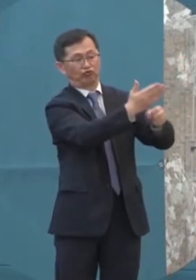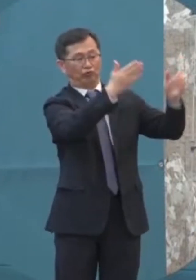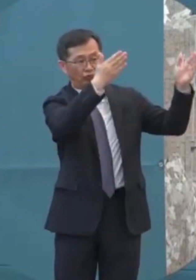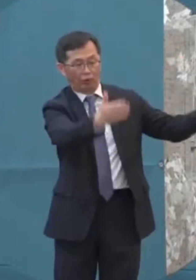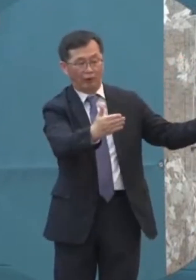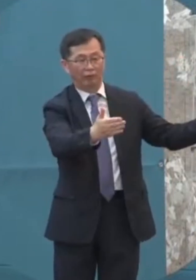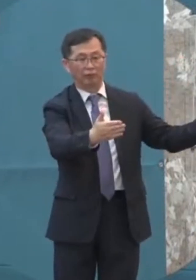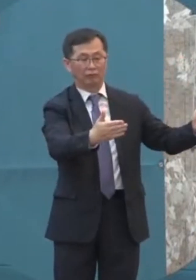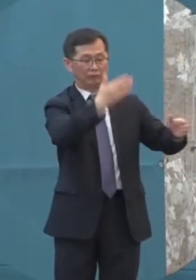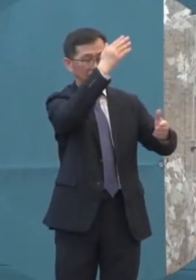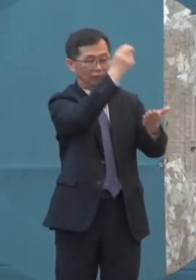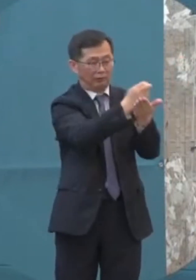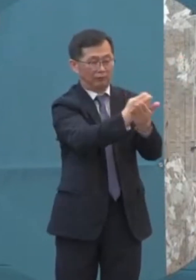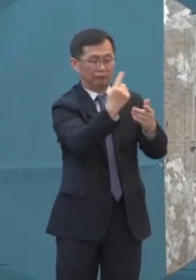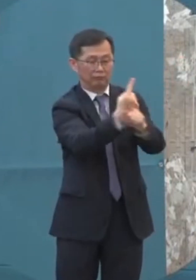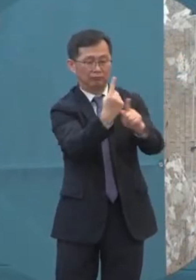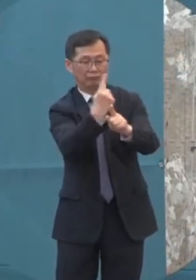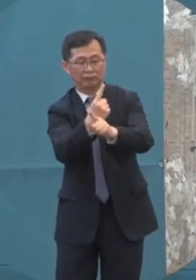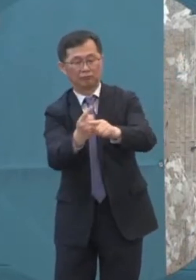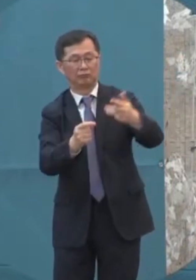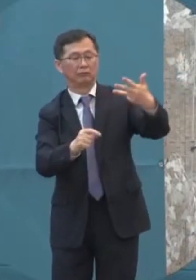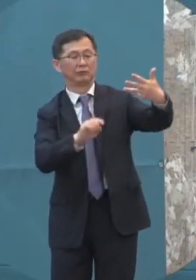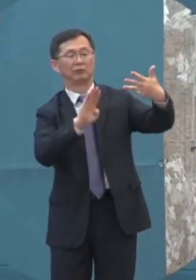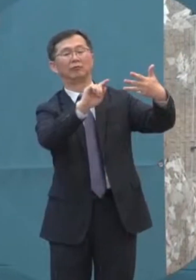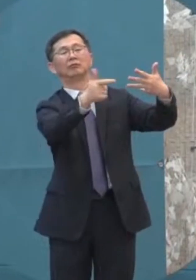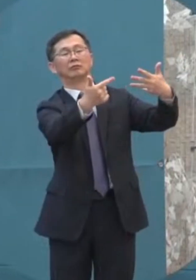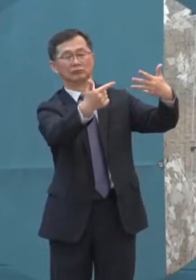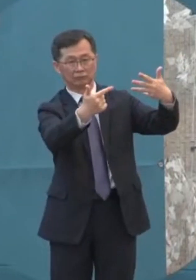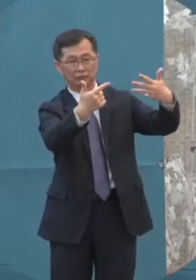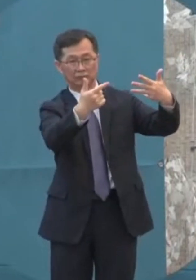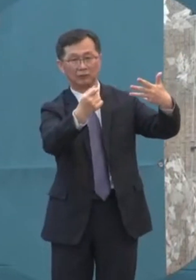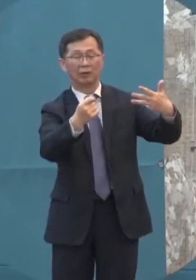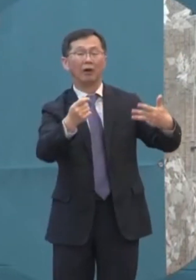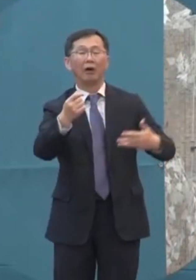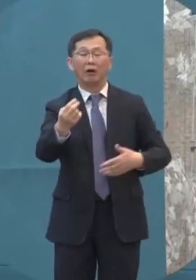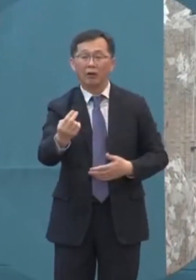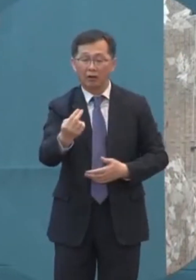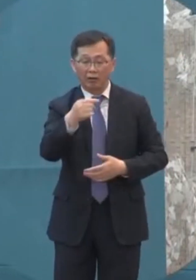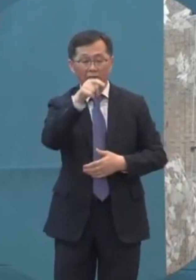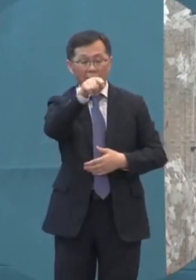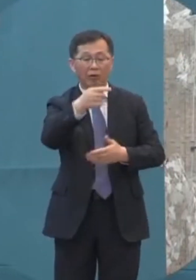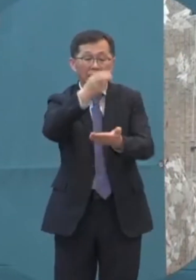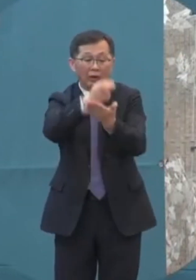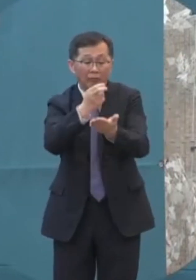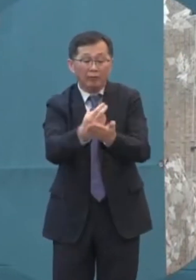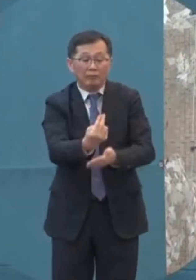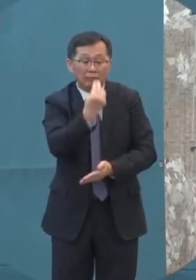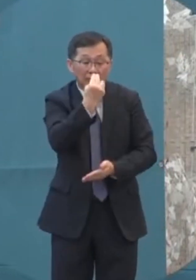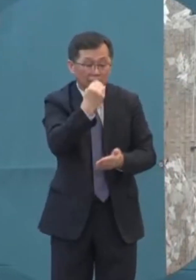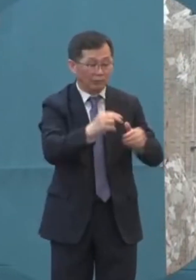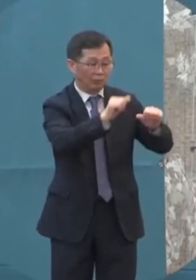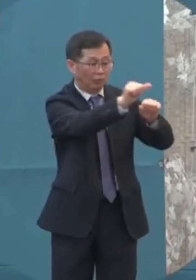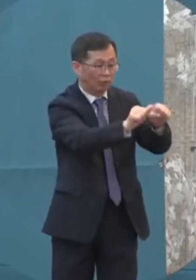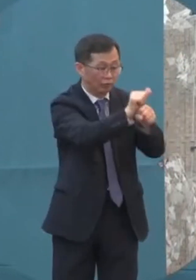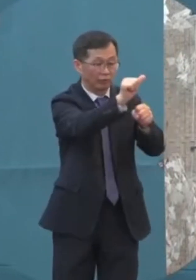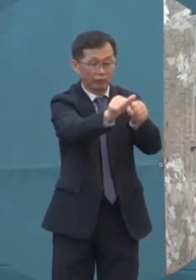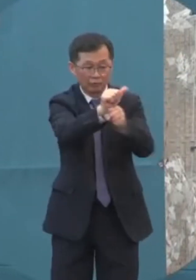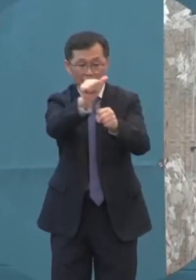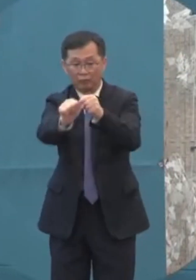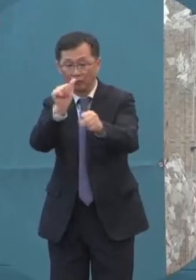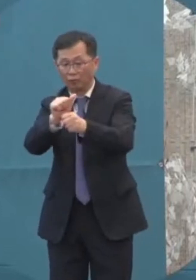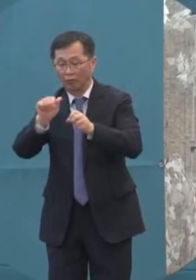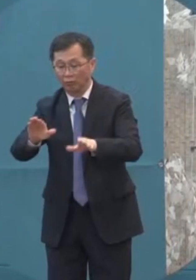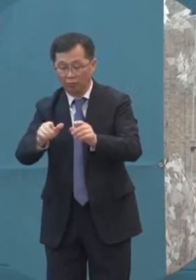동안 헌법을 8번 바꿨어요. 그러니까 헌법의 평균 수명이 5년 못 됐거든요. 이번 헌법만 지금